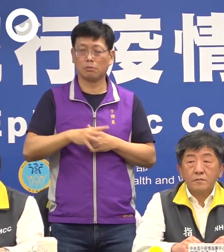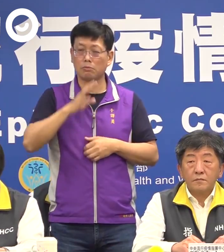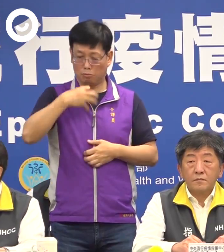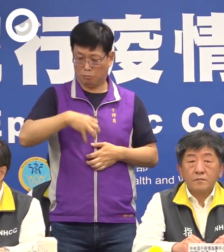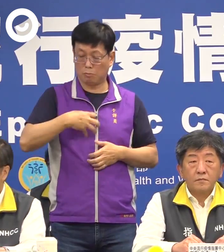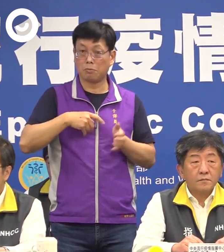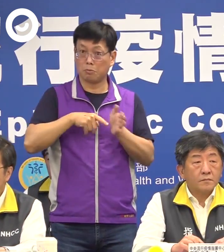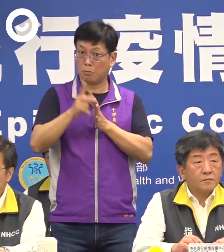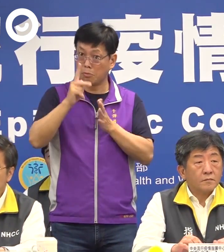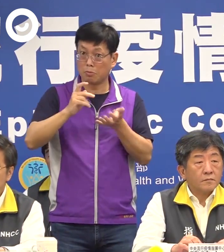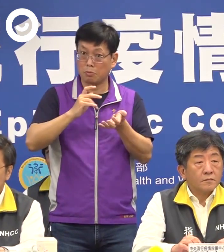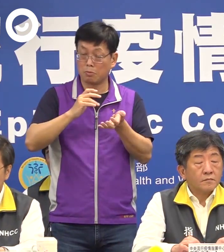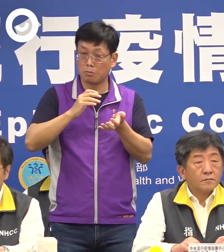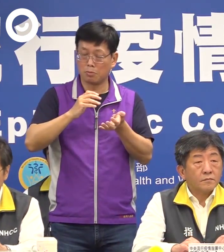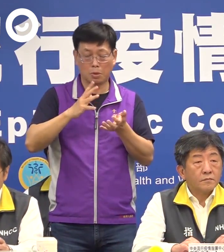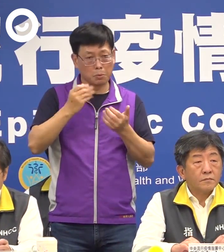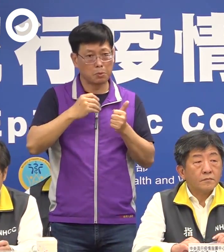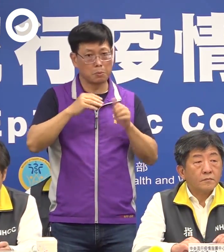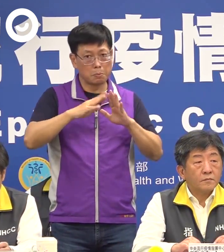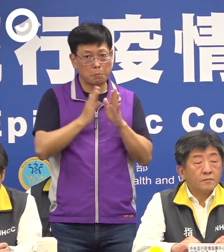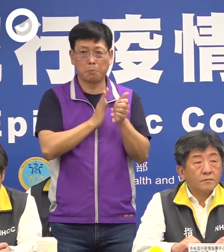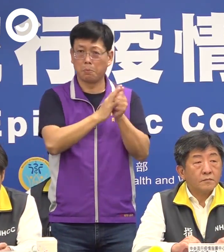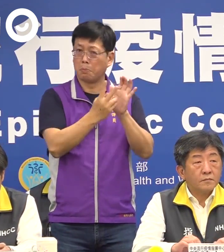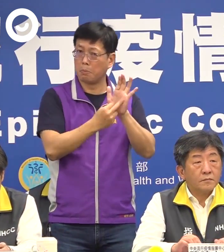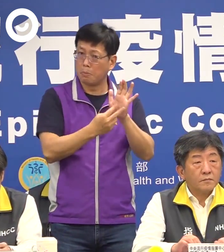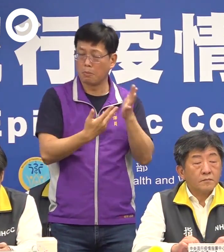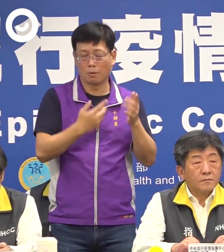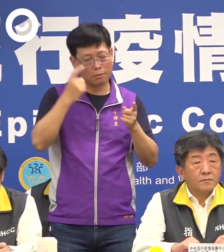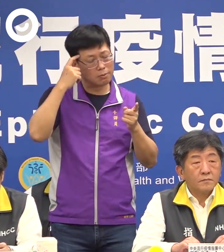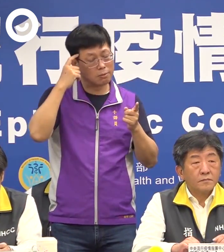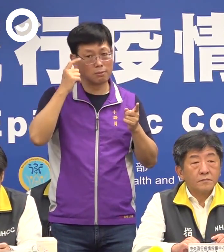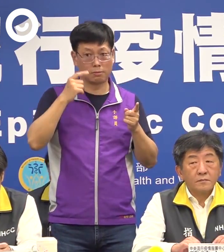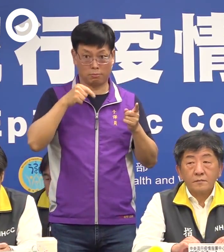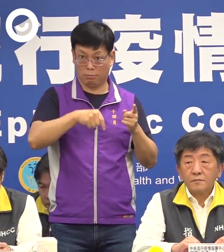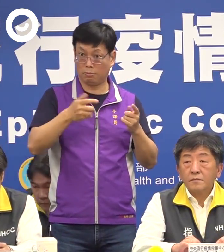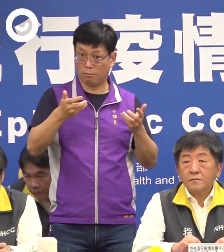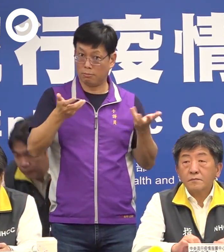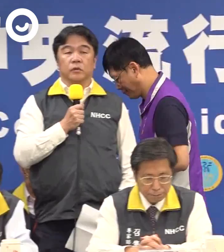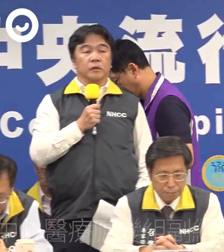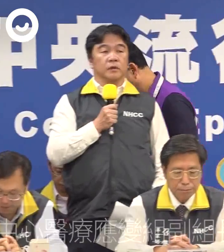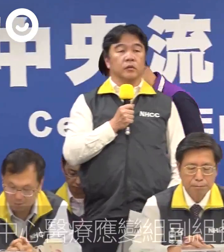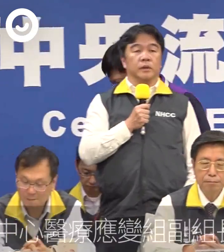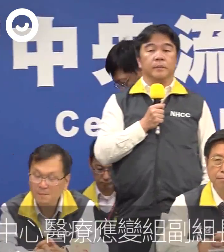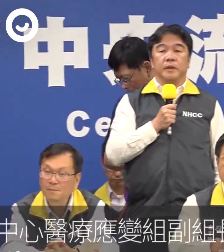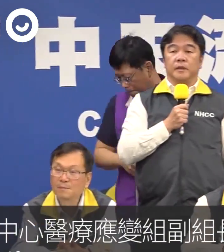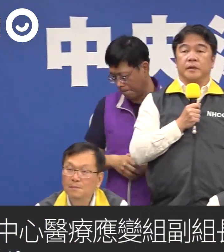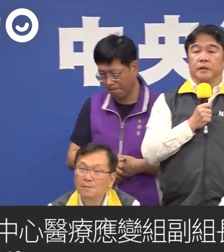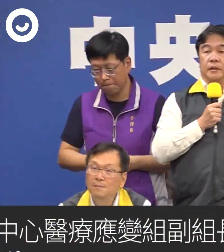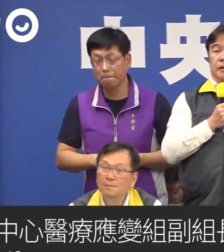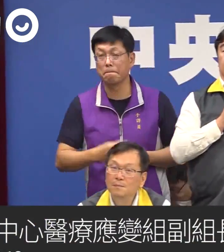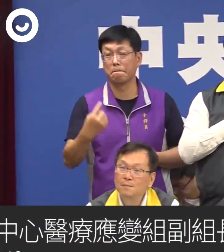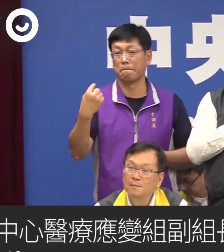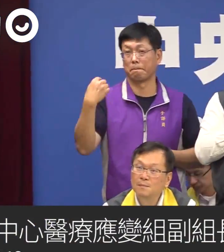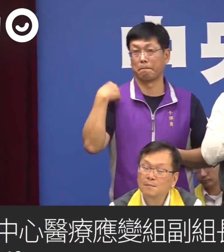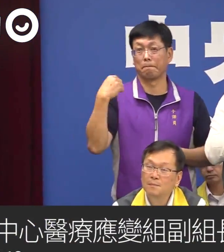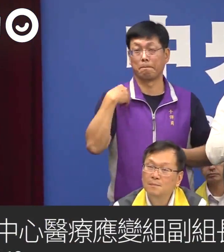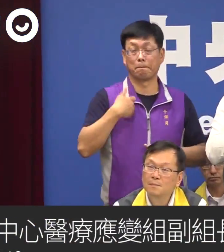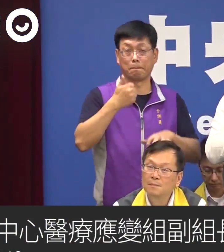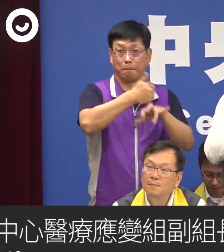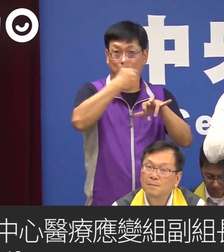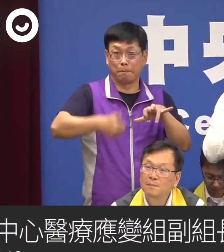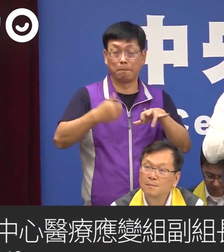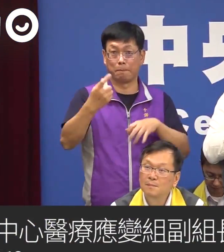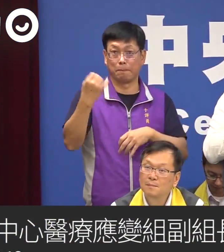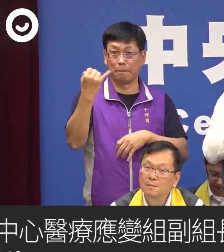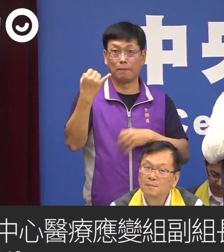专科的医师有跟去，那怎么没有及时帮他解围？然后我们想问一下说，有没有了解到这个孕妇的状况？ 昨天被请下飞机的这一